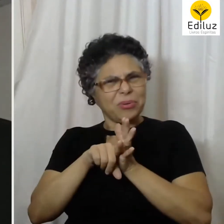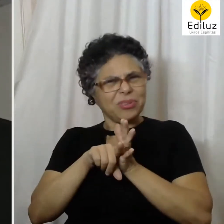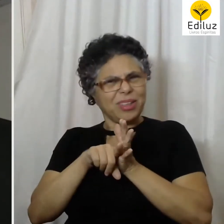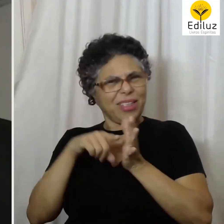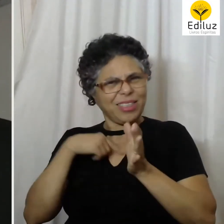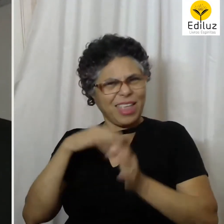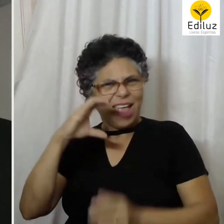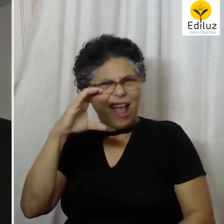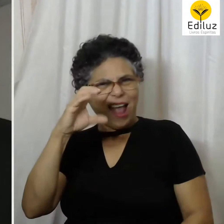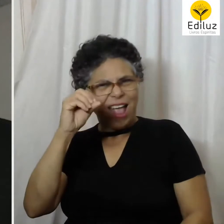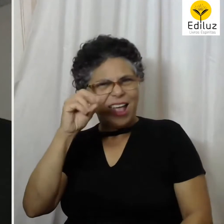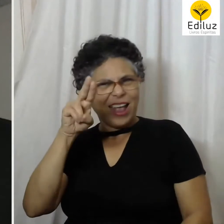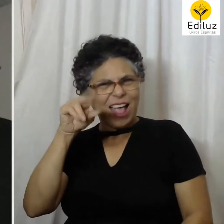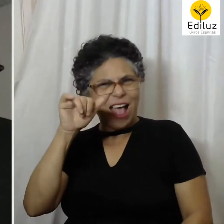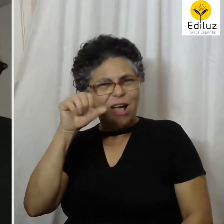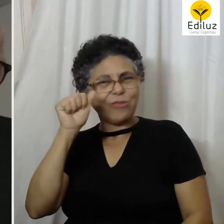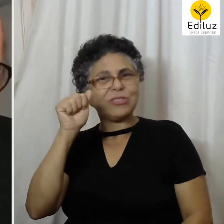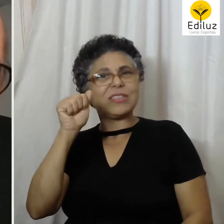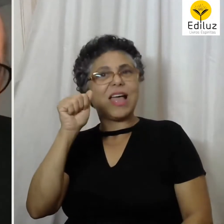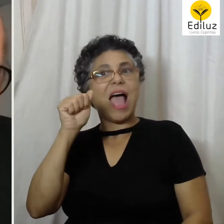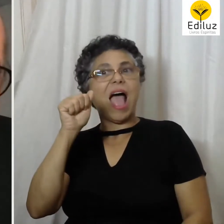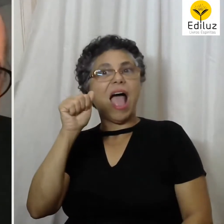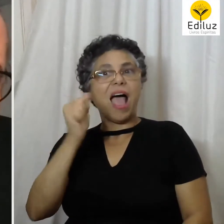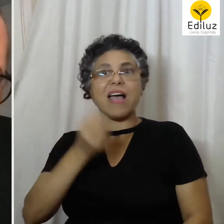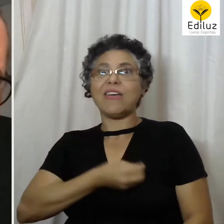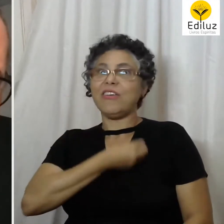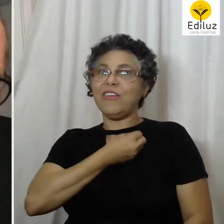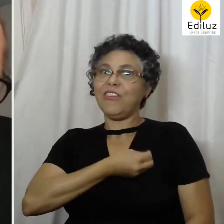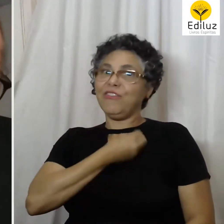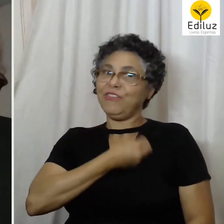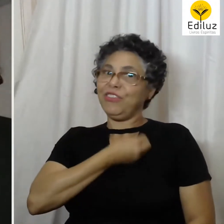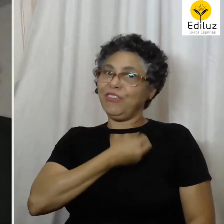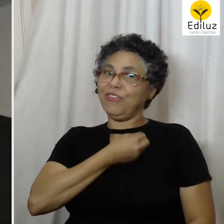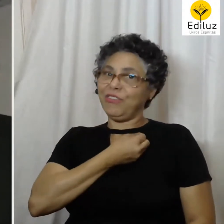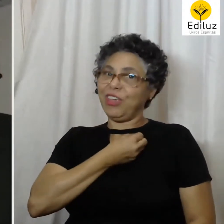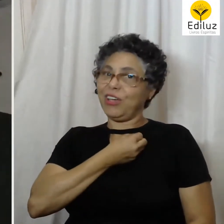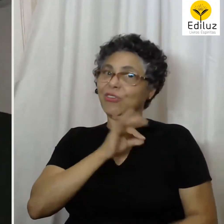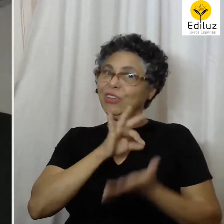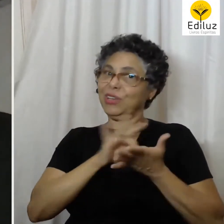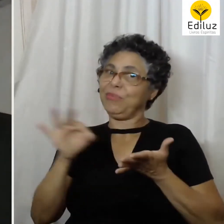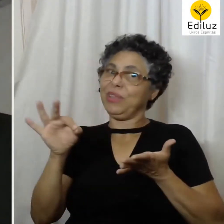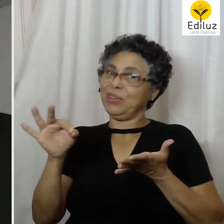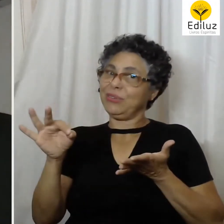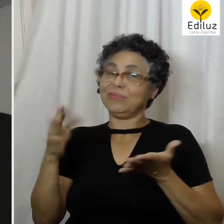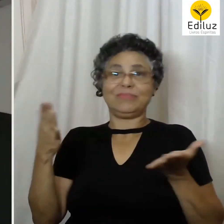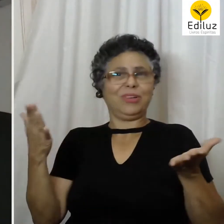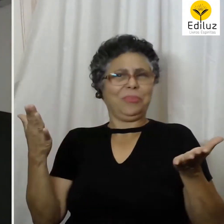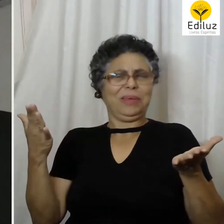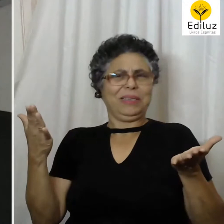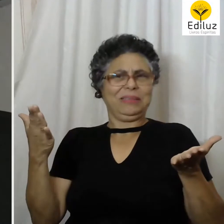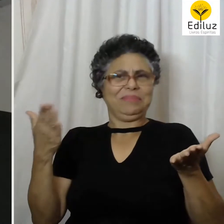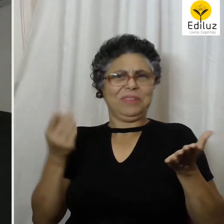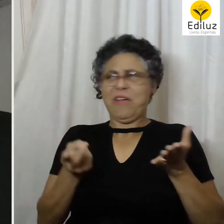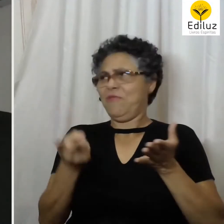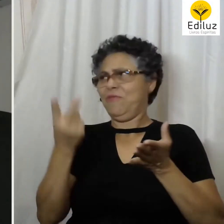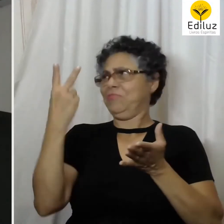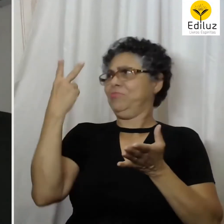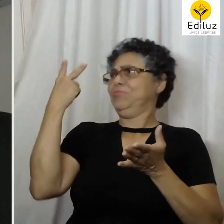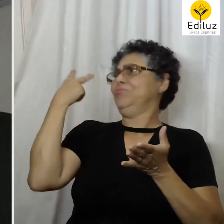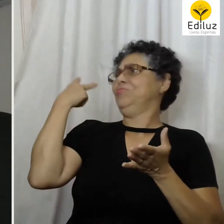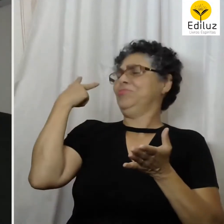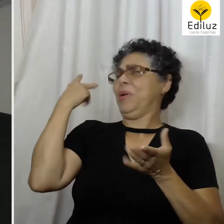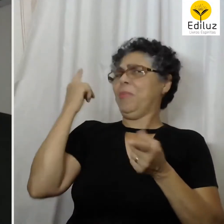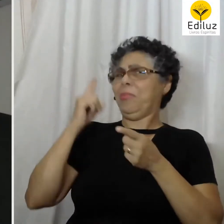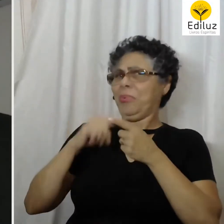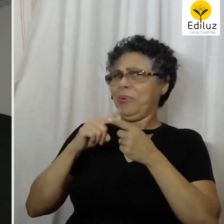aí, né? Conviver com os nossos inimigos. Então vamos lá para trás e ver a